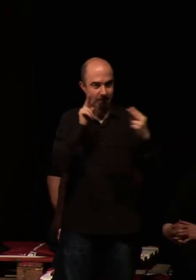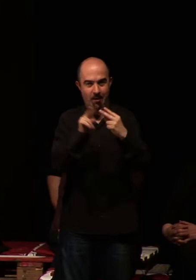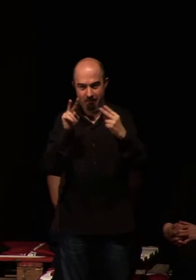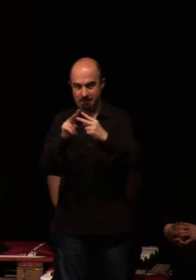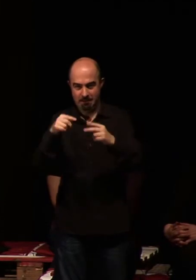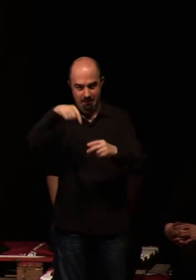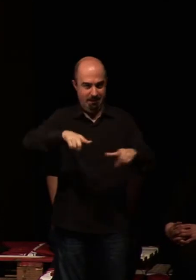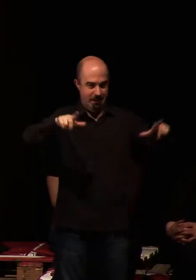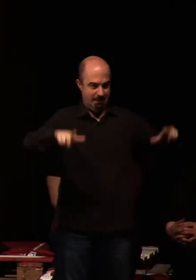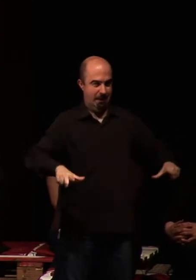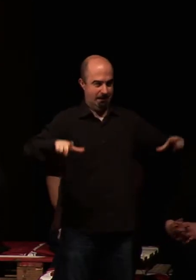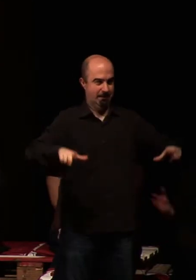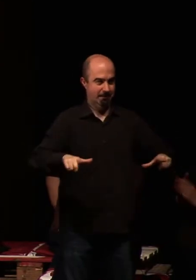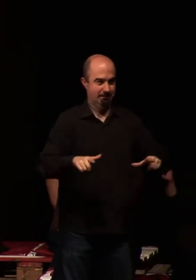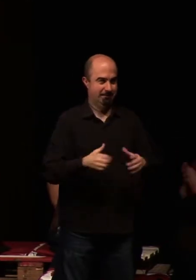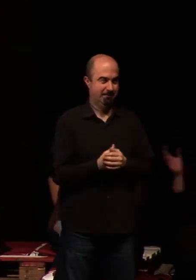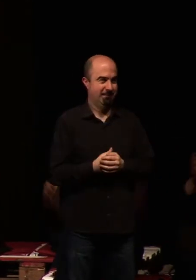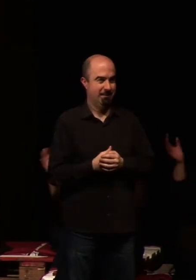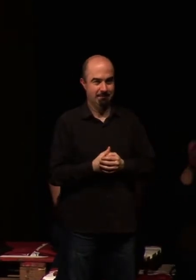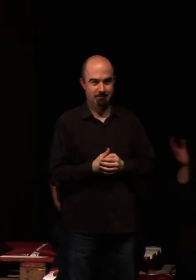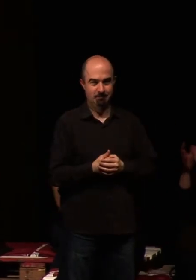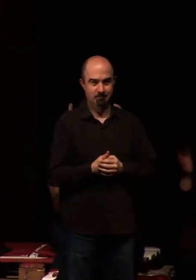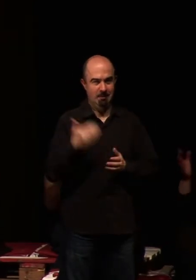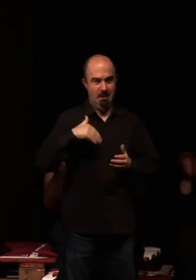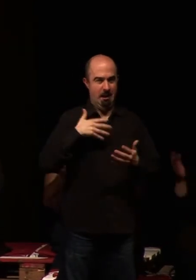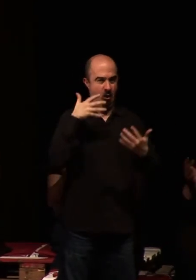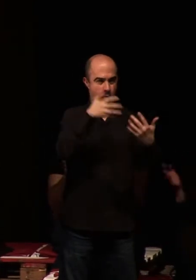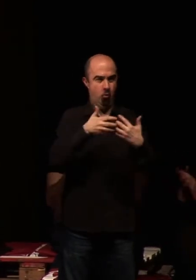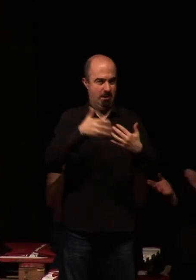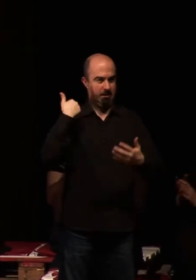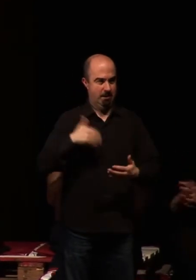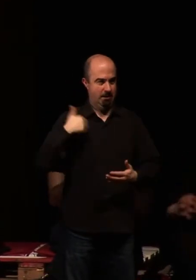en aquesta sala, i que vau optar